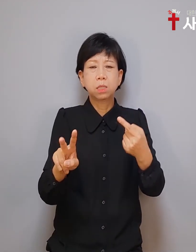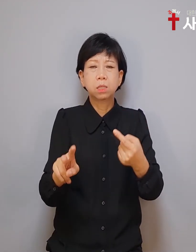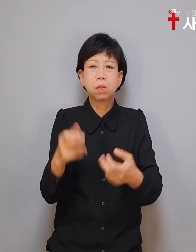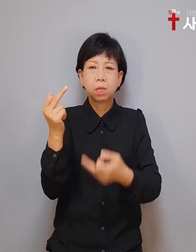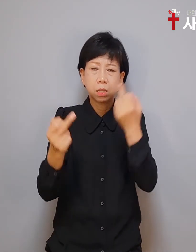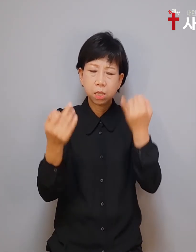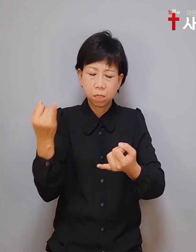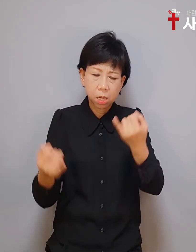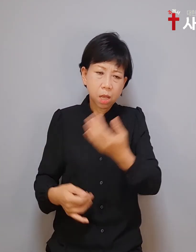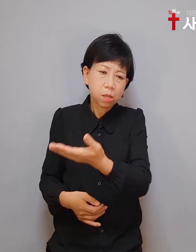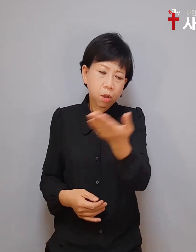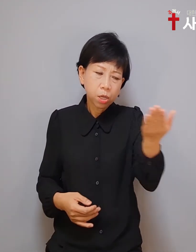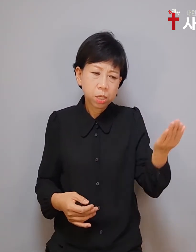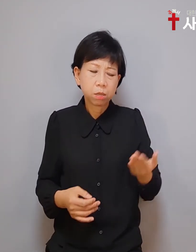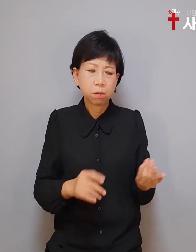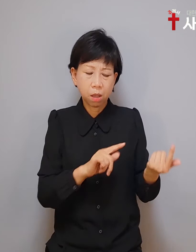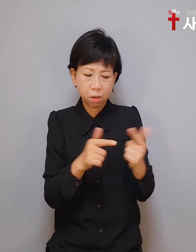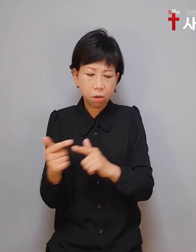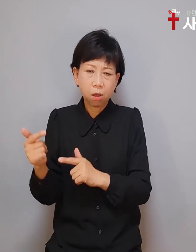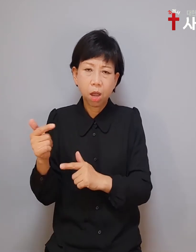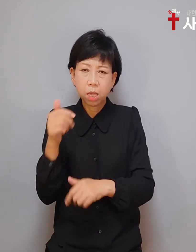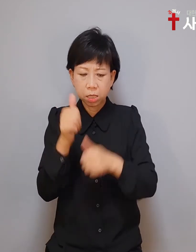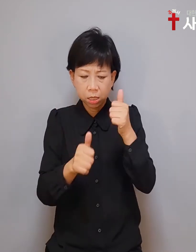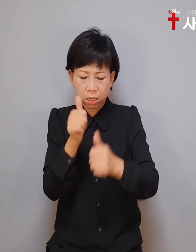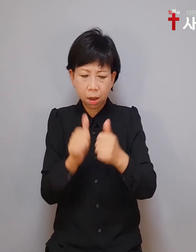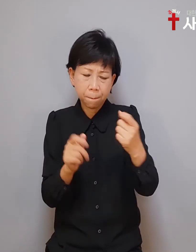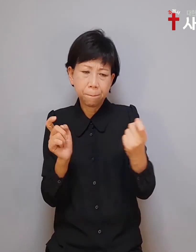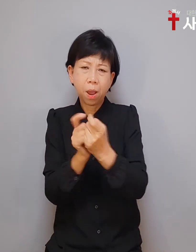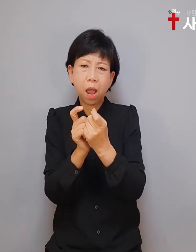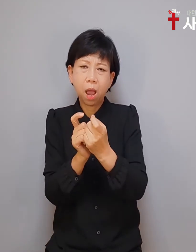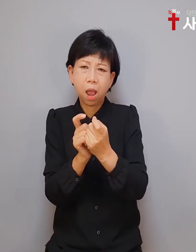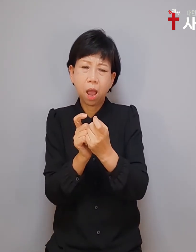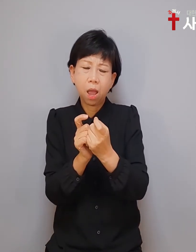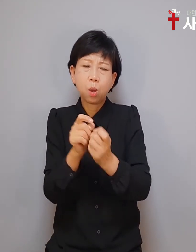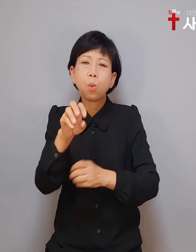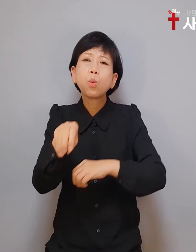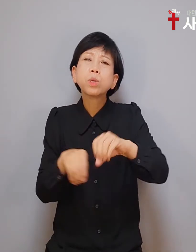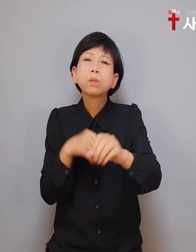시험을 당하거든 온전히 기쁘게 여기라.